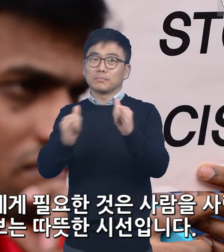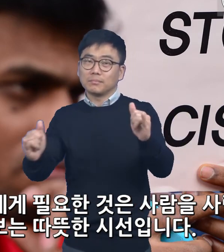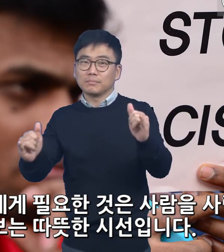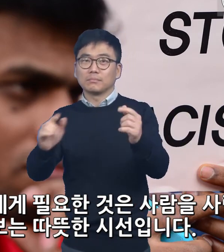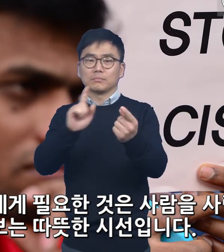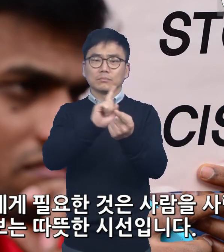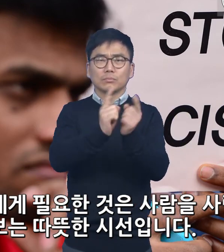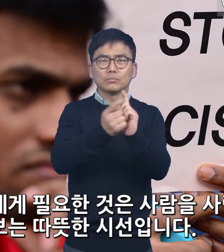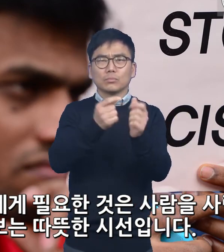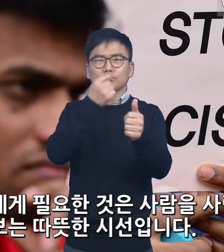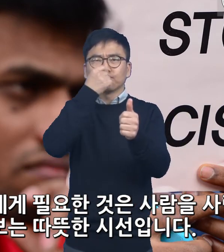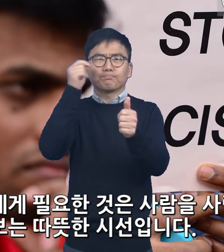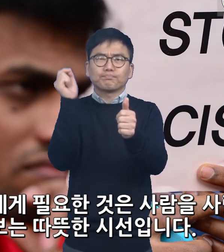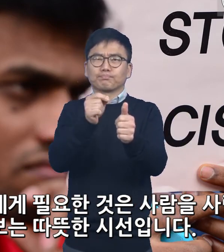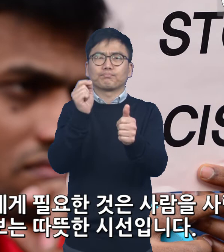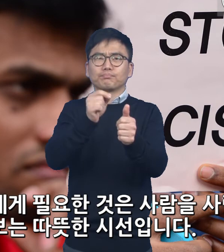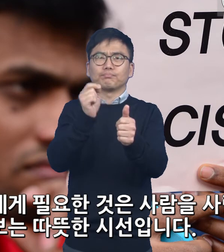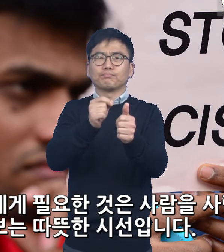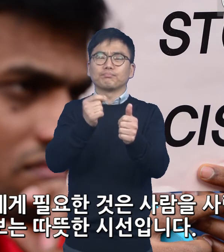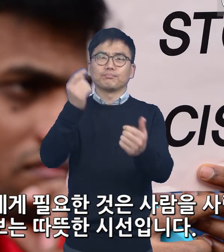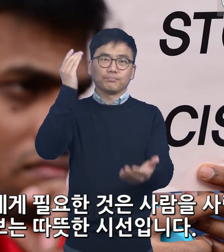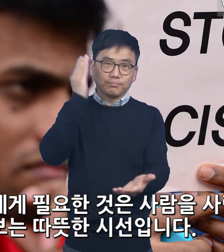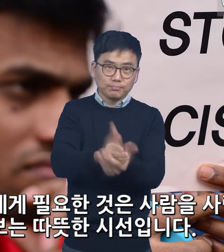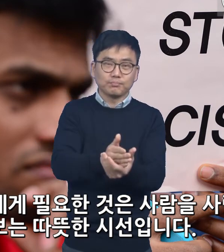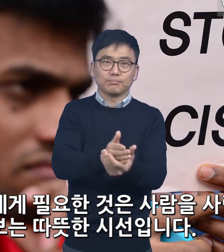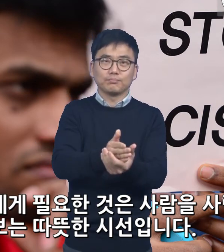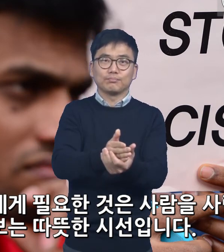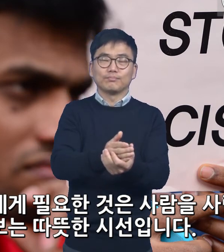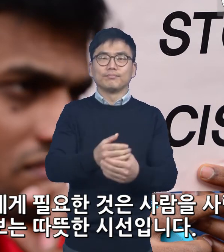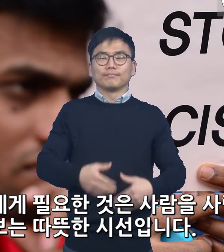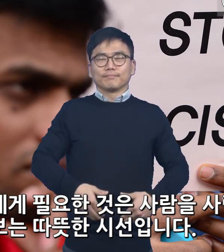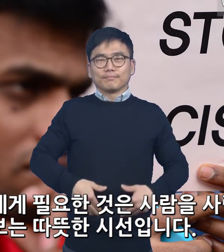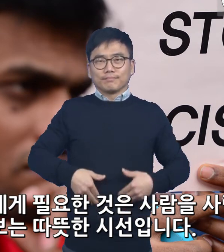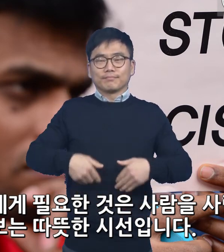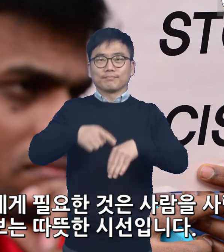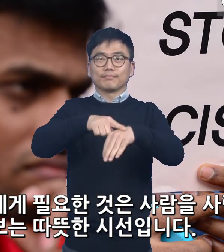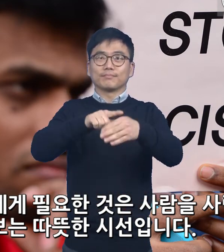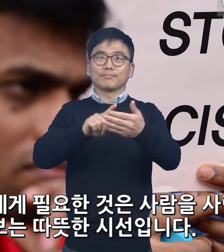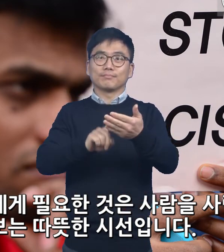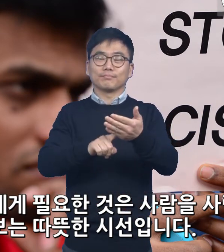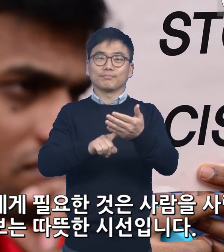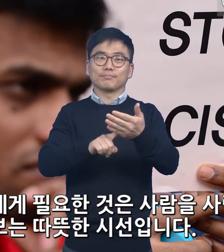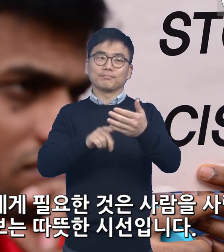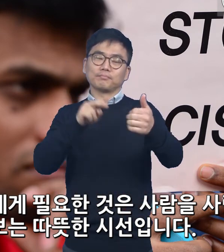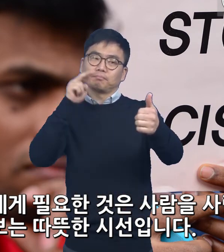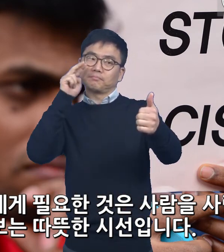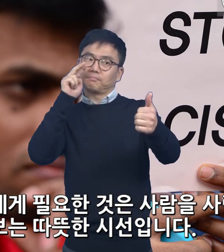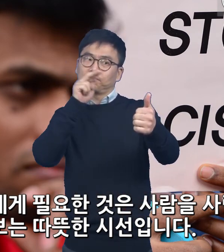사람을 사람으로 바라보는 따뜻한 시선입니다.